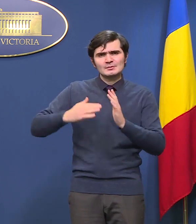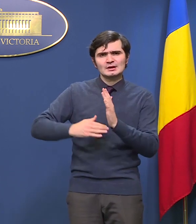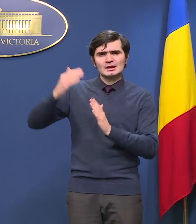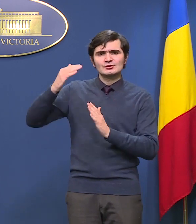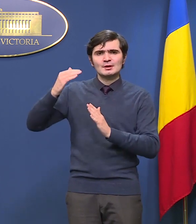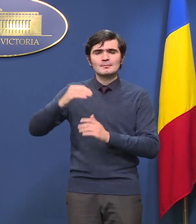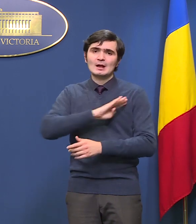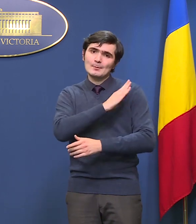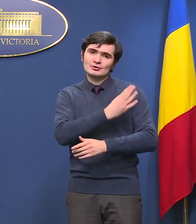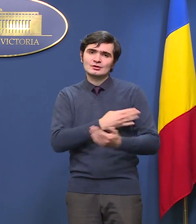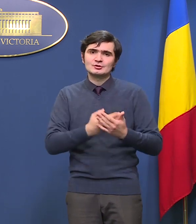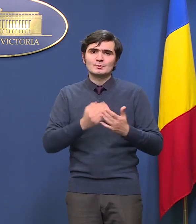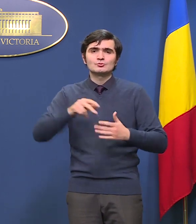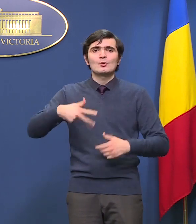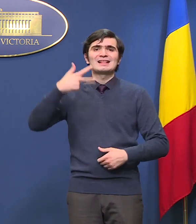pentru linia a treia.